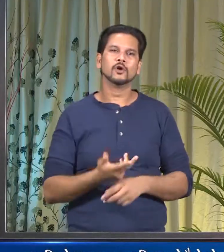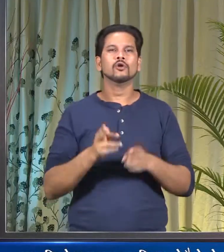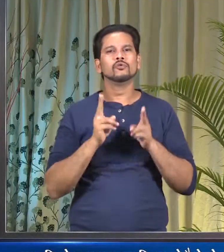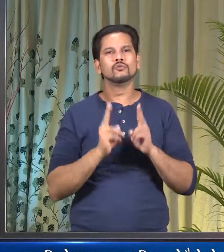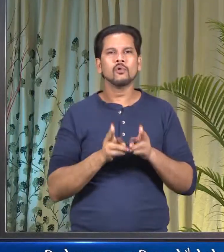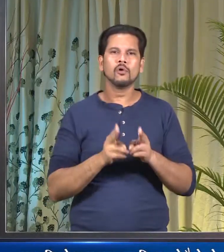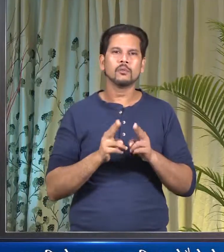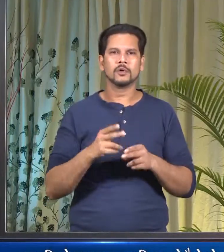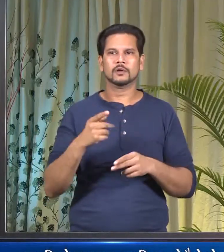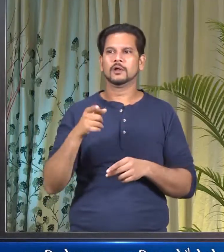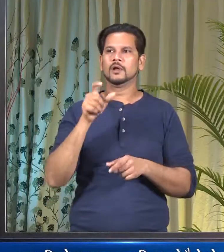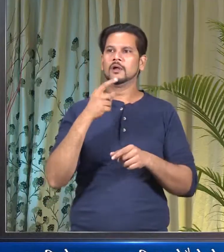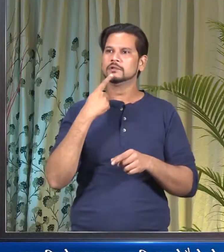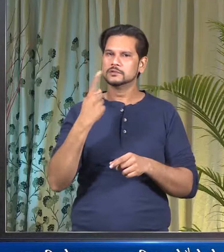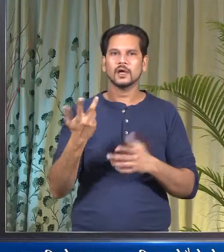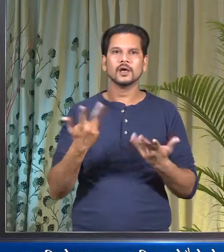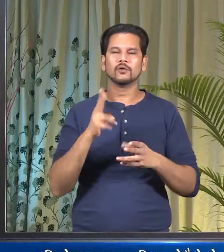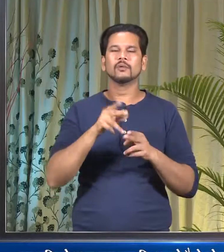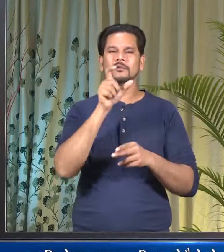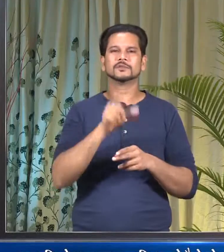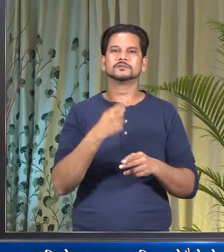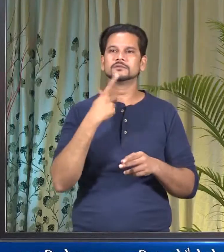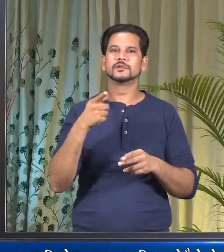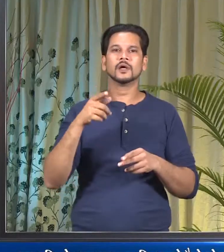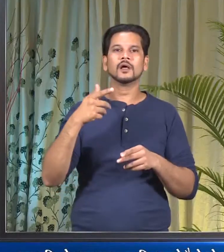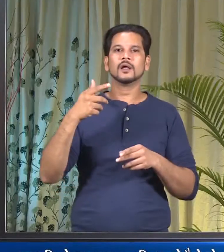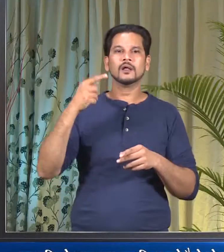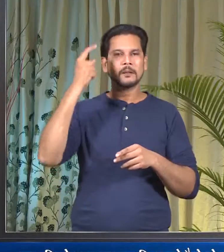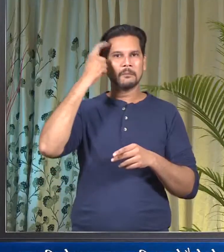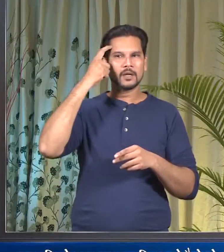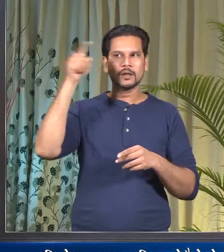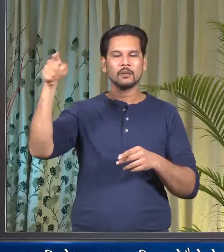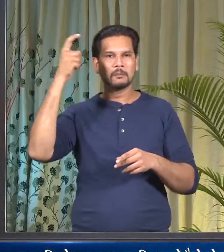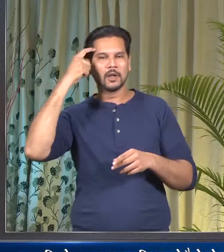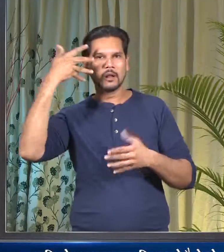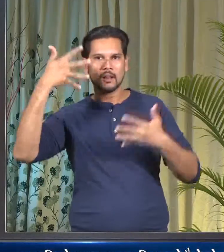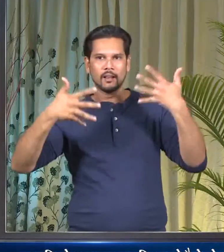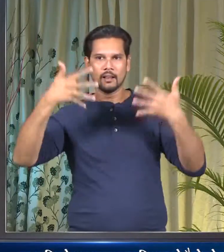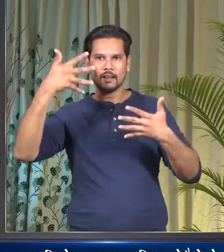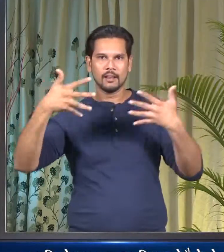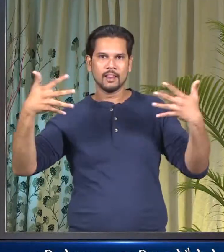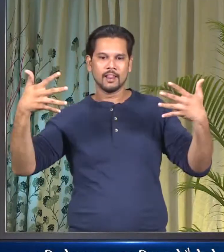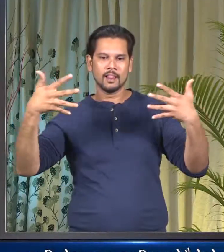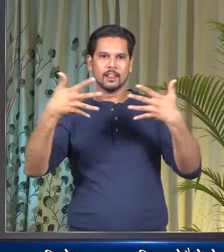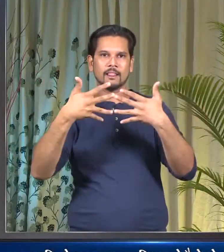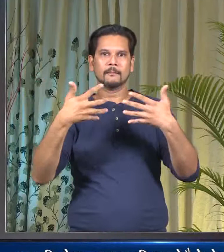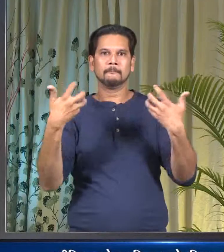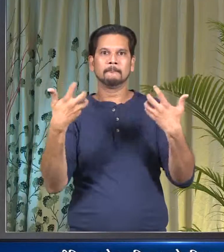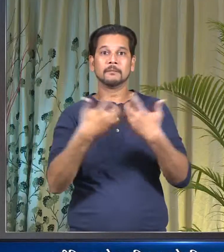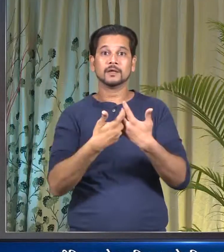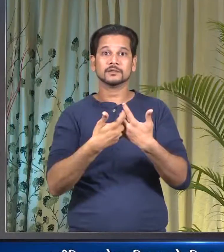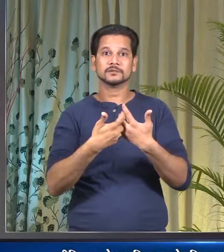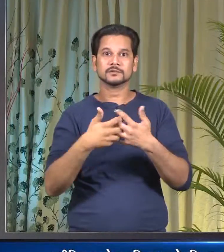कहता है कि दो व्यक्ती का mental tuning हो गया telepathic connection हो गया